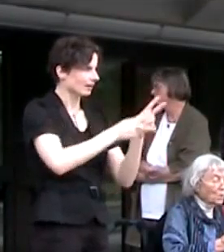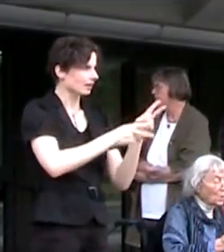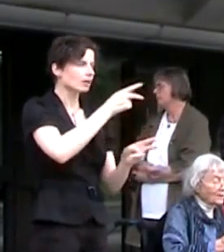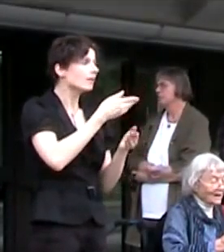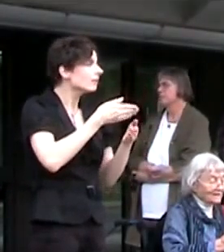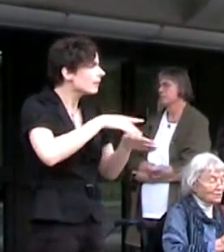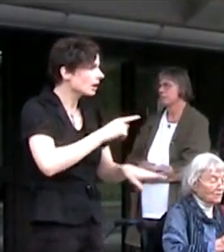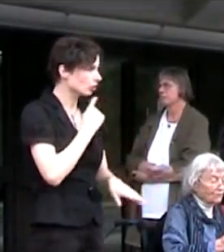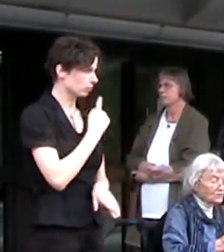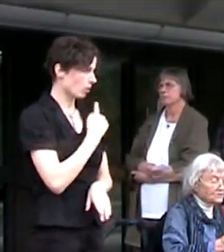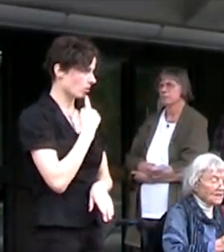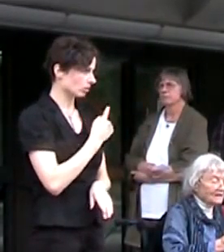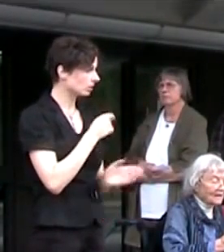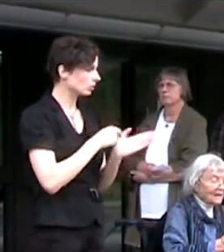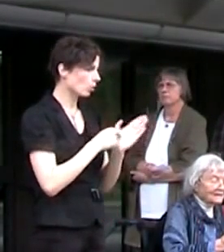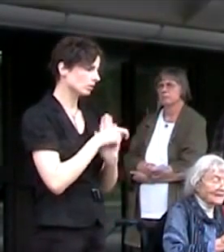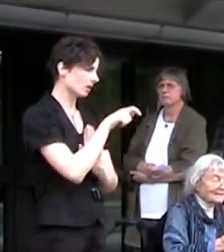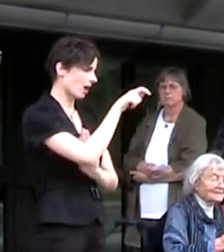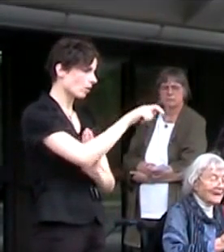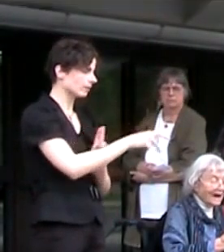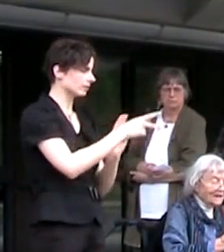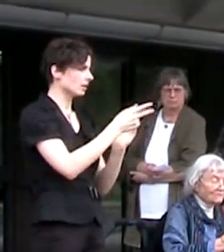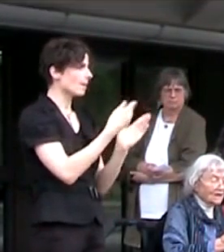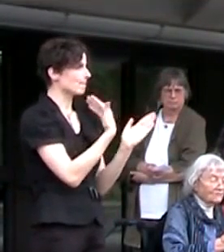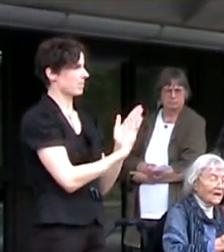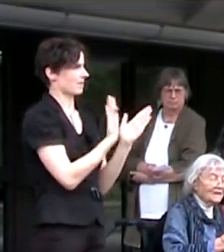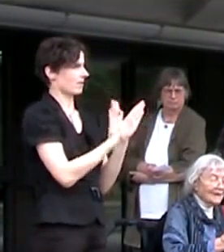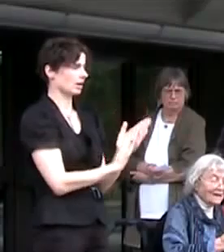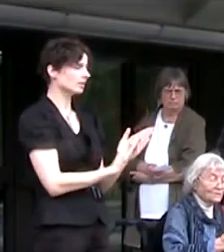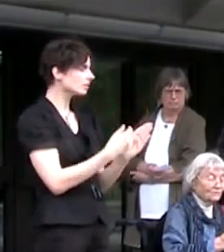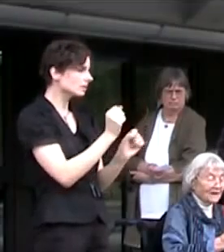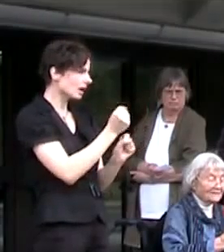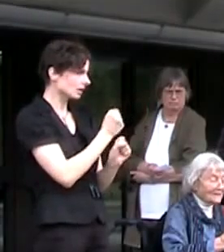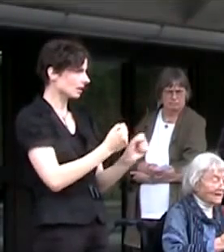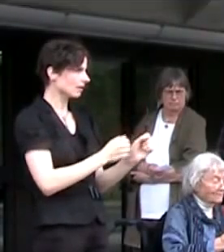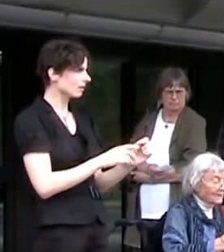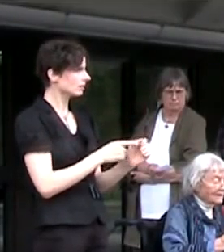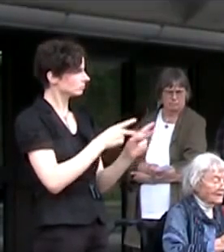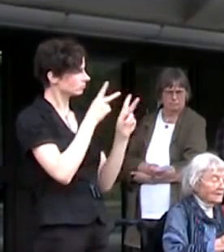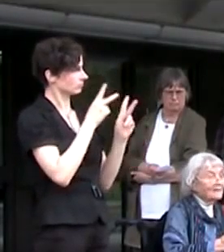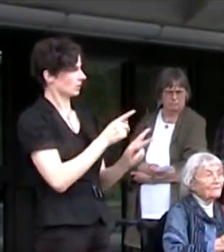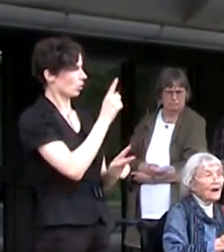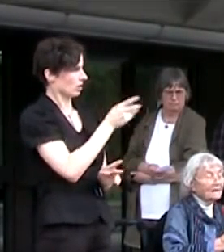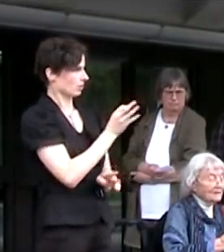ein Unrechtsbewusstsein nicht einwandfrei nachzuweisen sei.